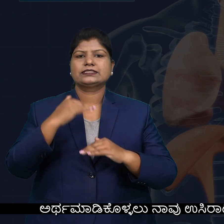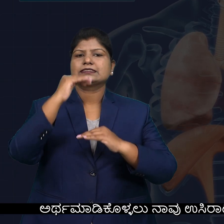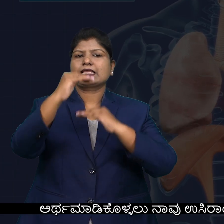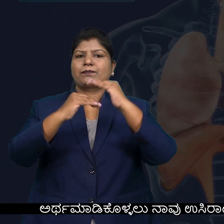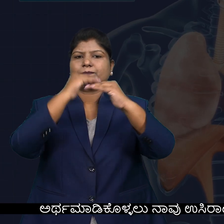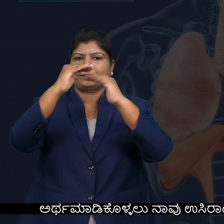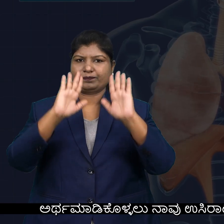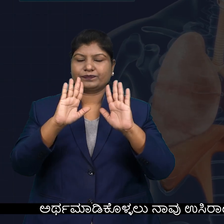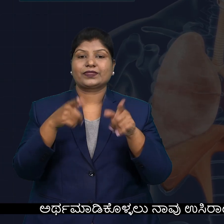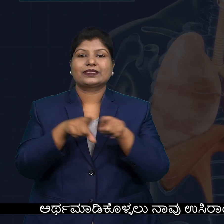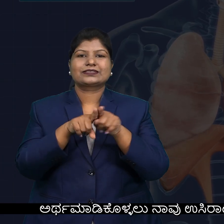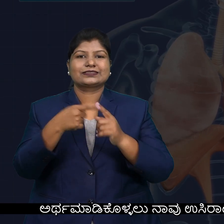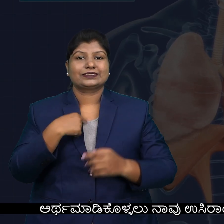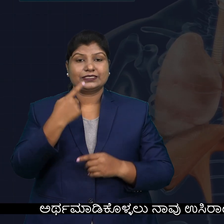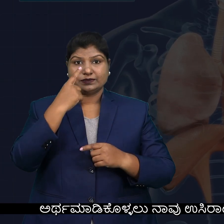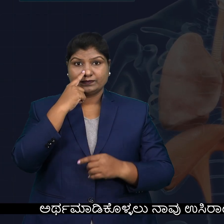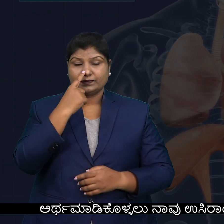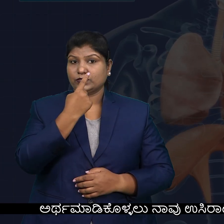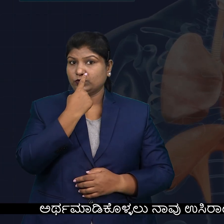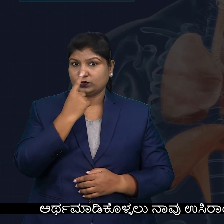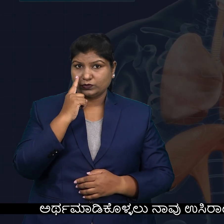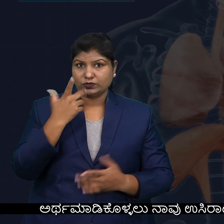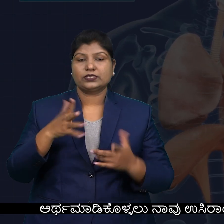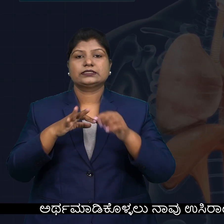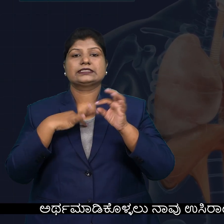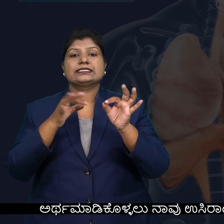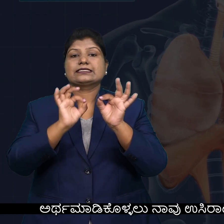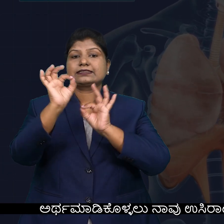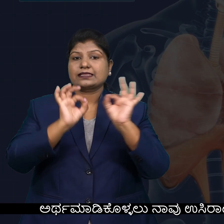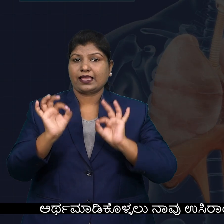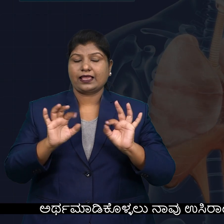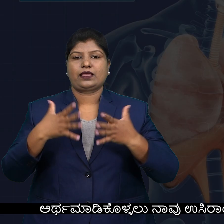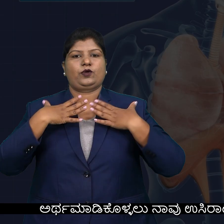ಅರ್ಥ ಮಾಡಿಕೊಳ್ಳಲು ನಾವು ಉಸಿರಾಟದ ವ್ಯವಸ್ಥೆಯ ಮೇಲೆ ಗಮನ ಹರಿಸೋಣ.